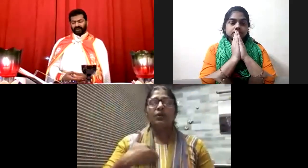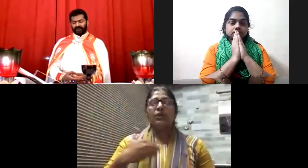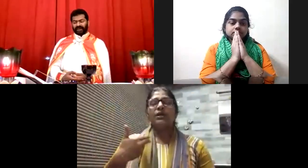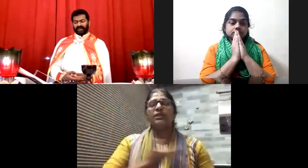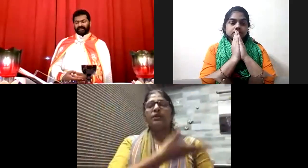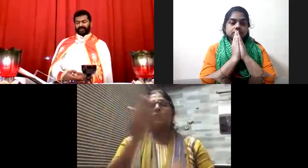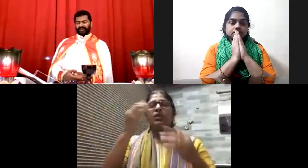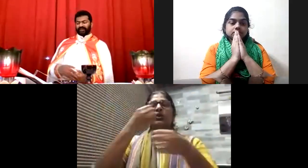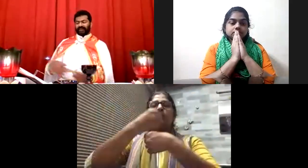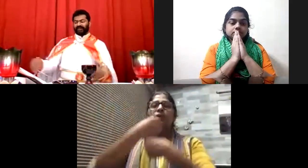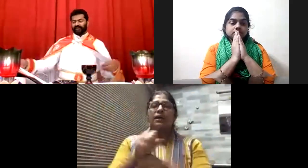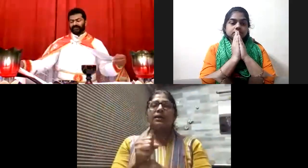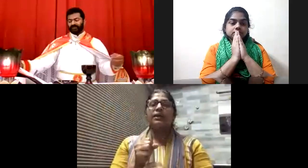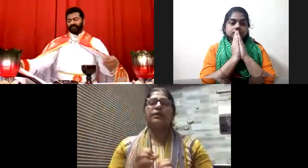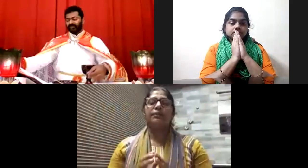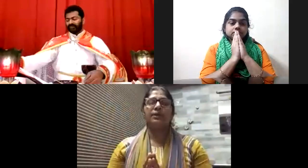നമ്മുടെ മേലുണ്ടായിരിക്കട്ടെ.